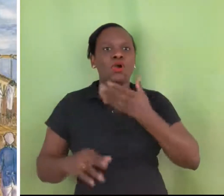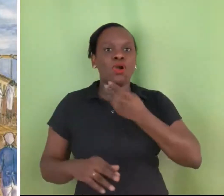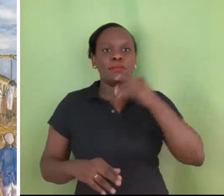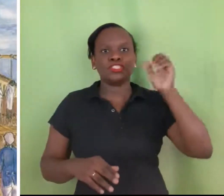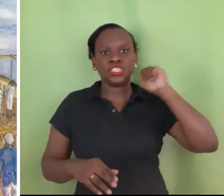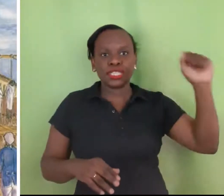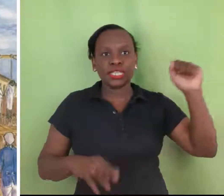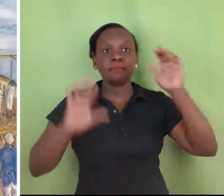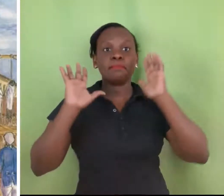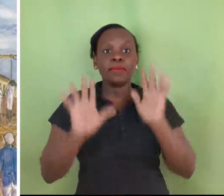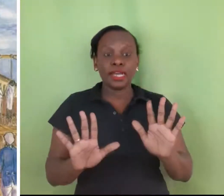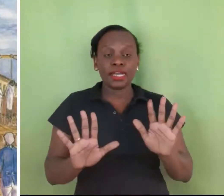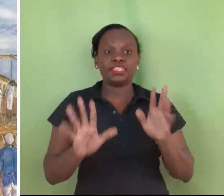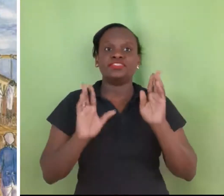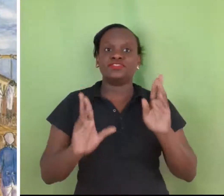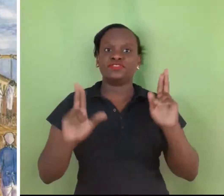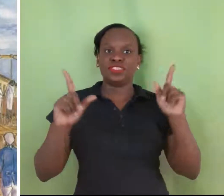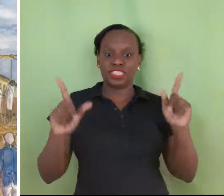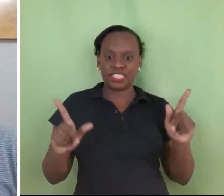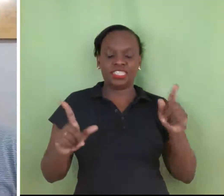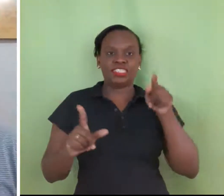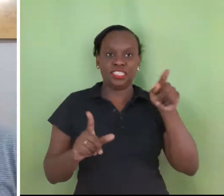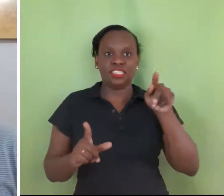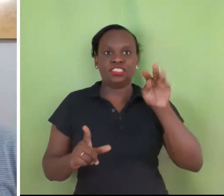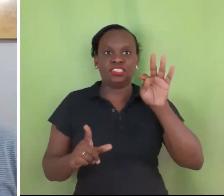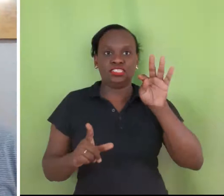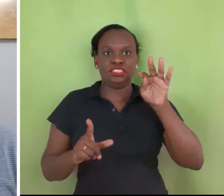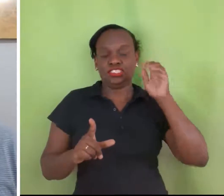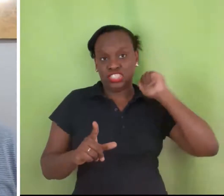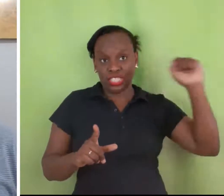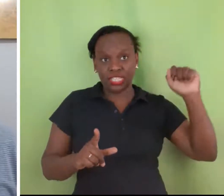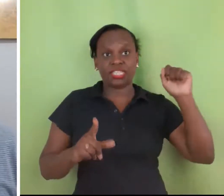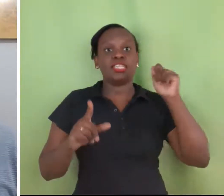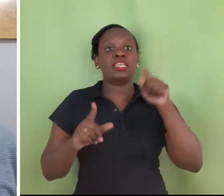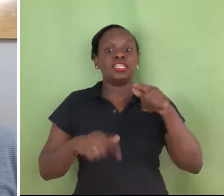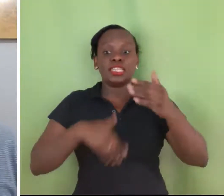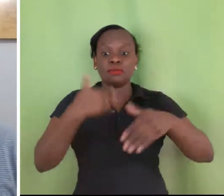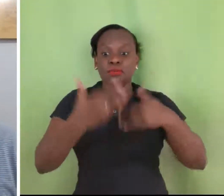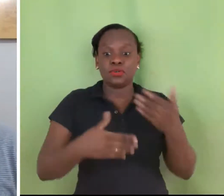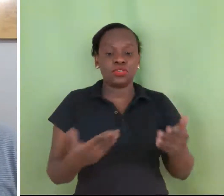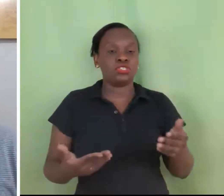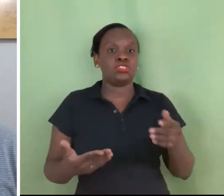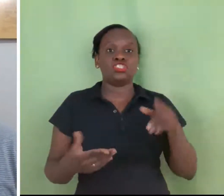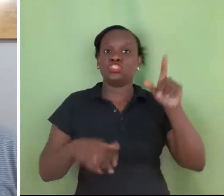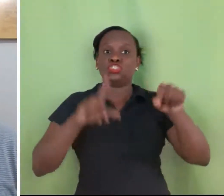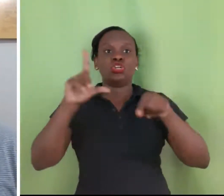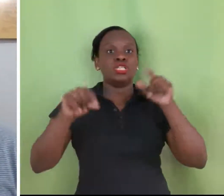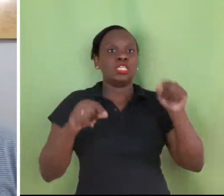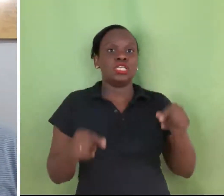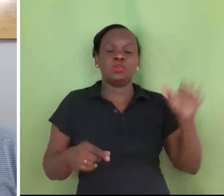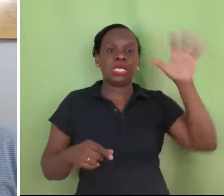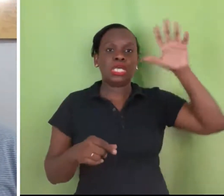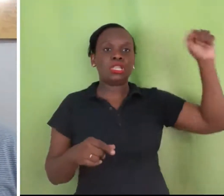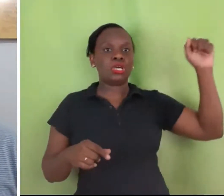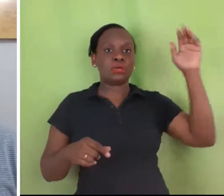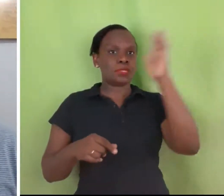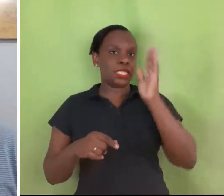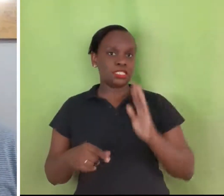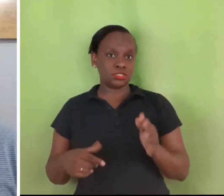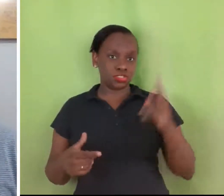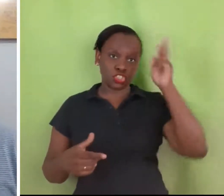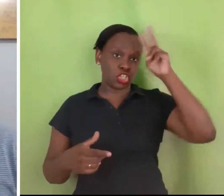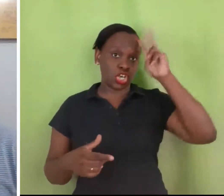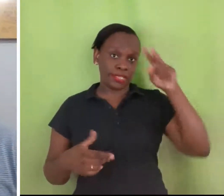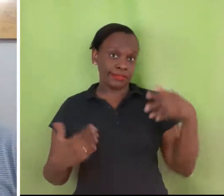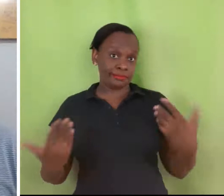Tiradentes, mas que, diferente de Tiradentes, né, tempos depois, não foram, né, escolhidos para serem heróis da história do